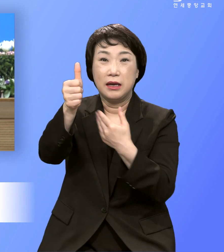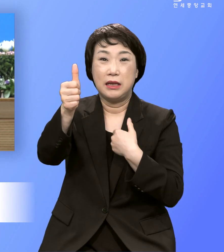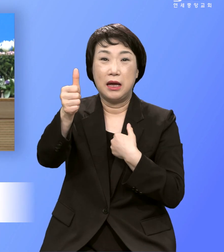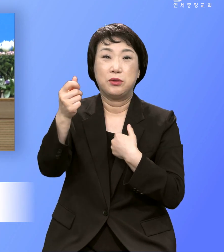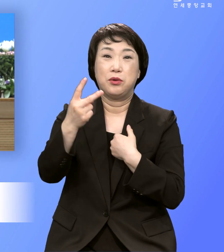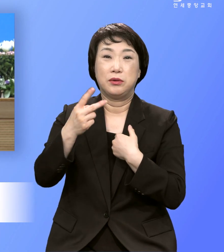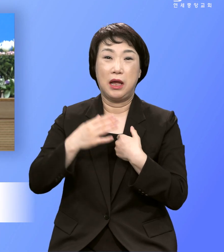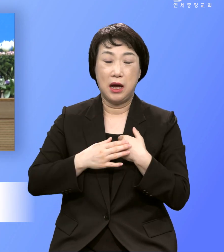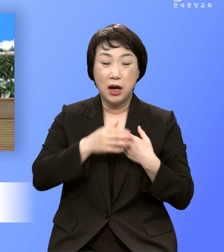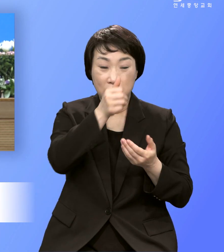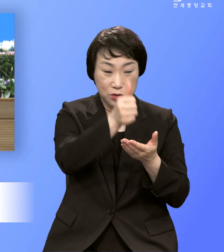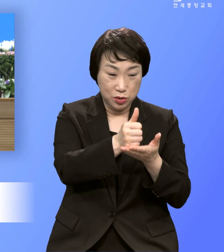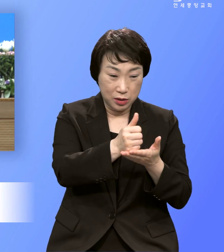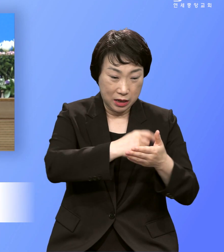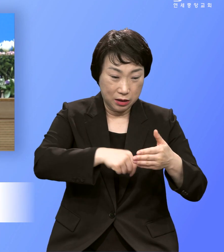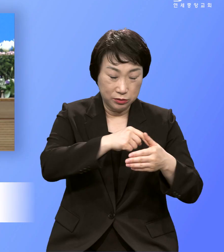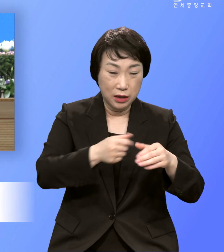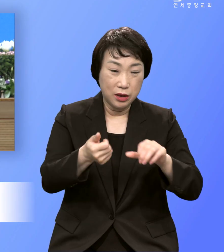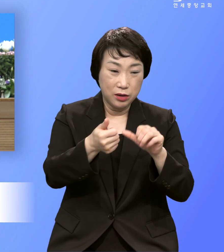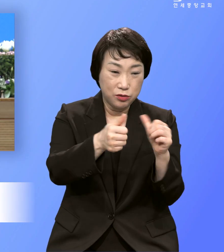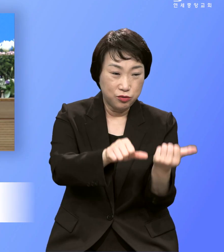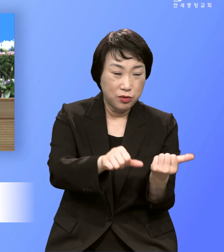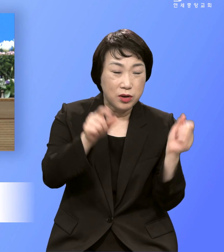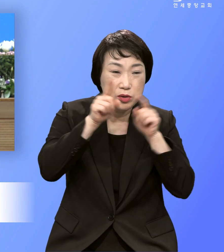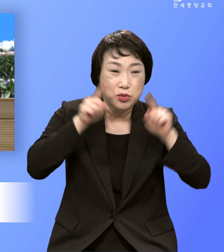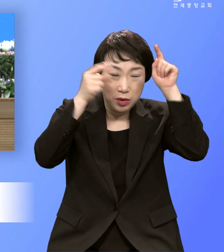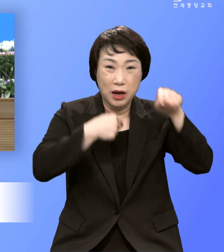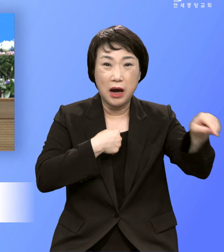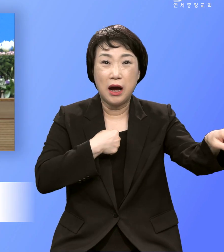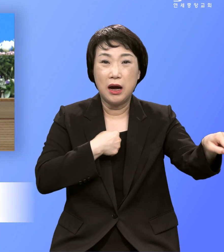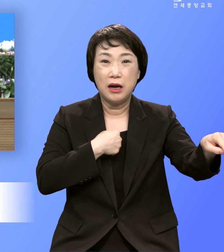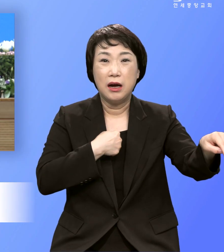그리고 내가 죄에서 죽어 지옥 갈 나에게